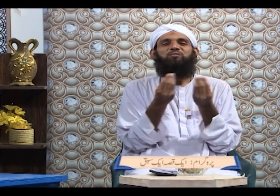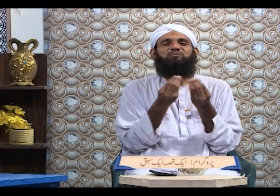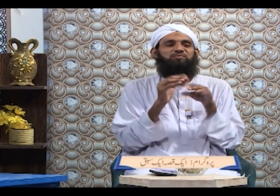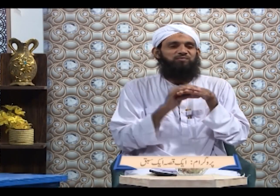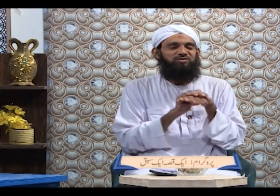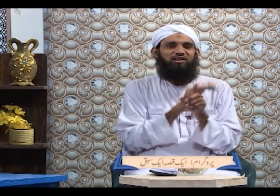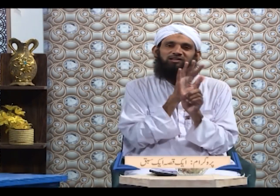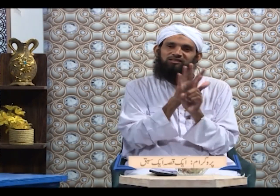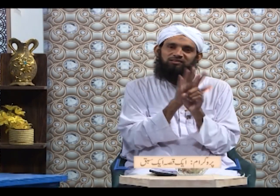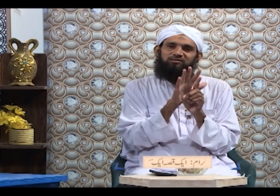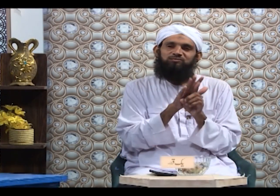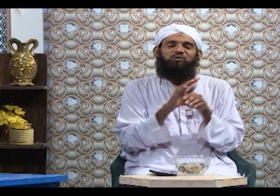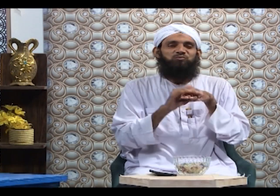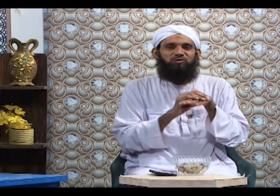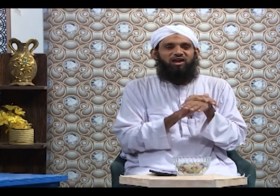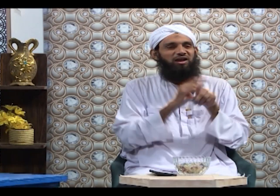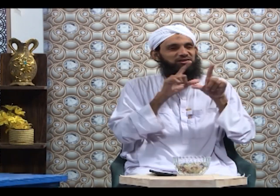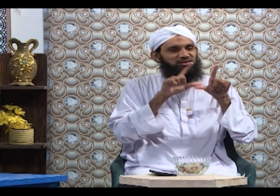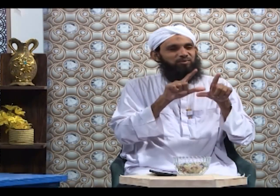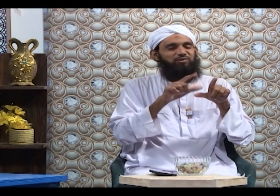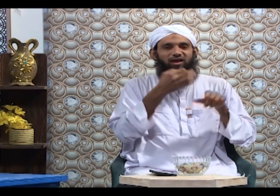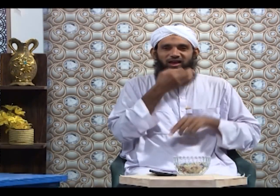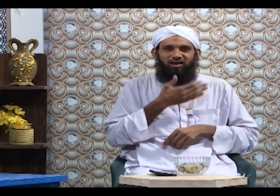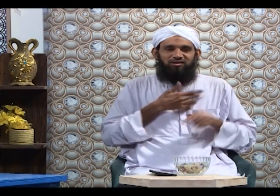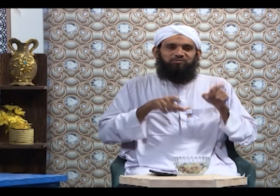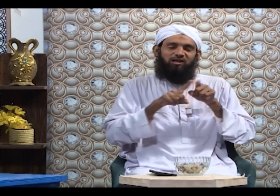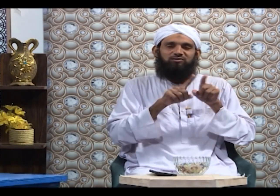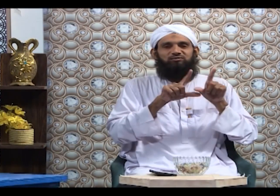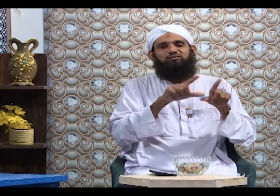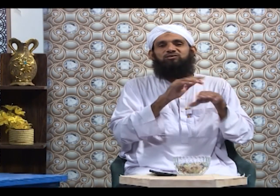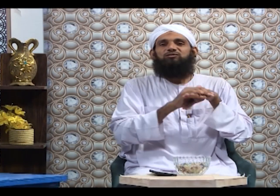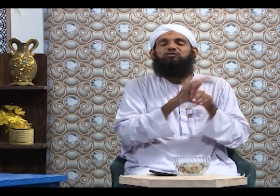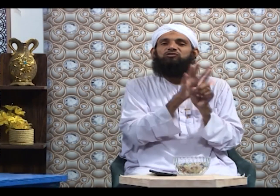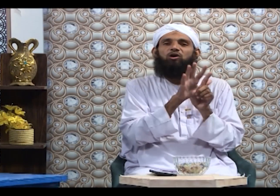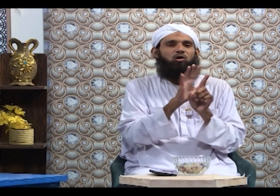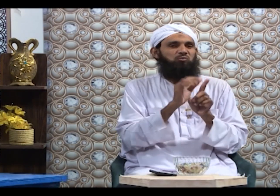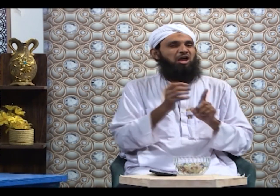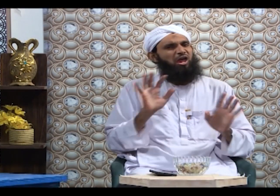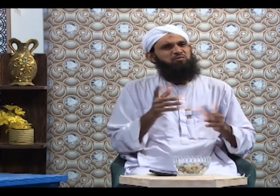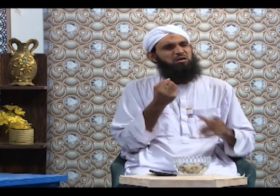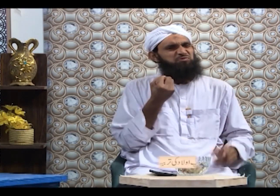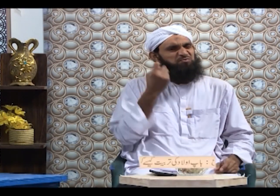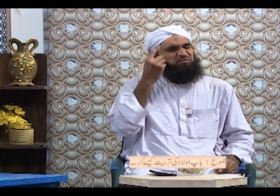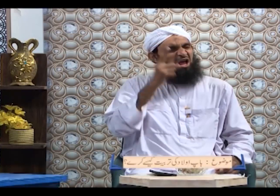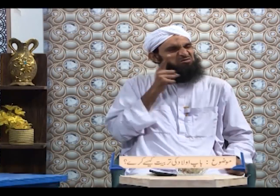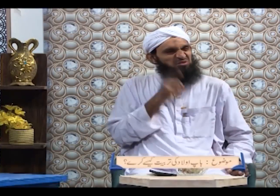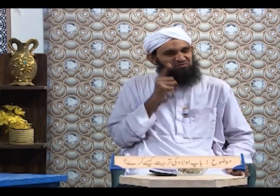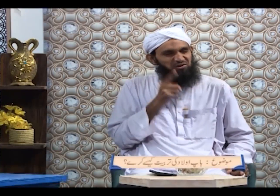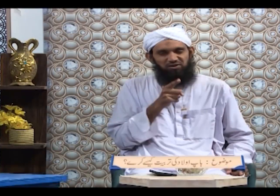کرنی ہو تو شفقت و محبت سے سمجھائیے، کیونکہ بے جا سختی بھی بچوں کو ڈھیٹ بنا دیتی ہے۔ ہمارے سمجھانے کا غلط انداز